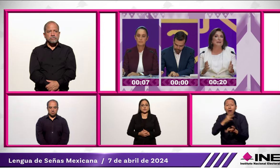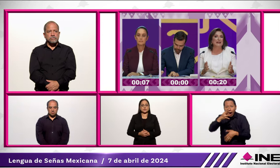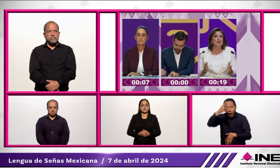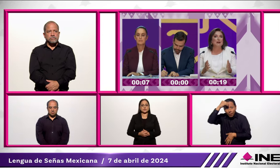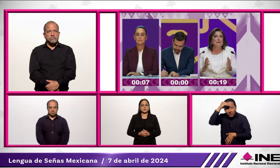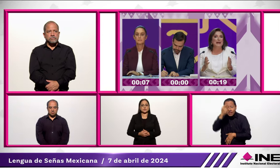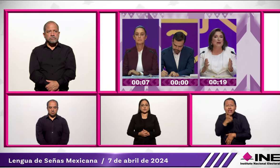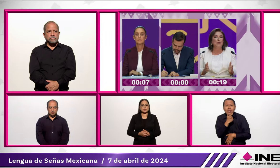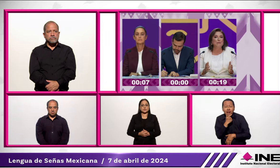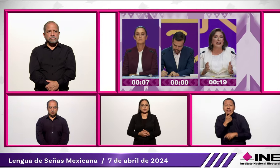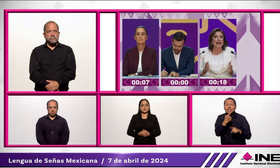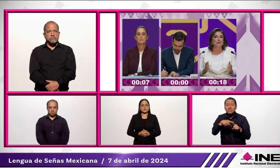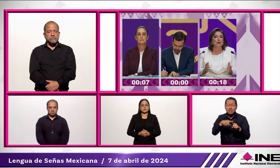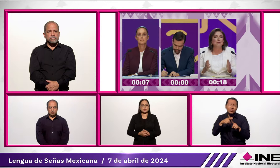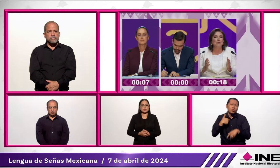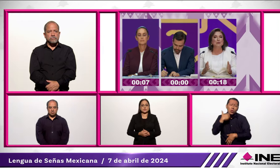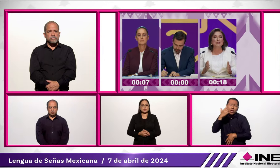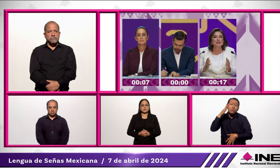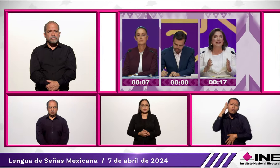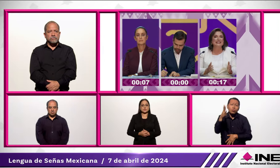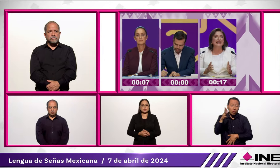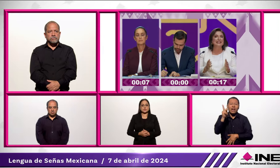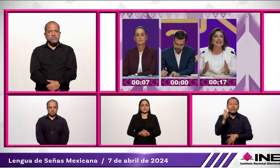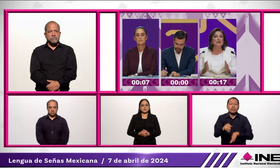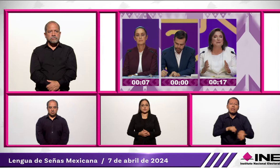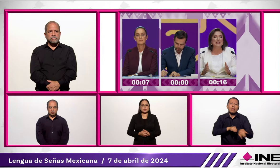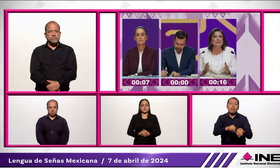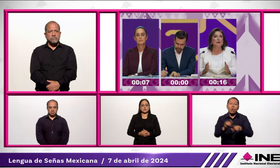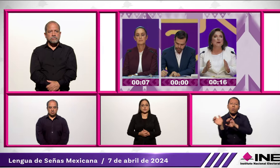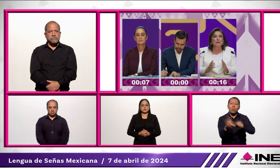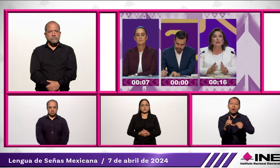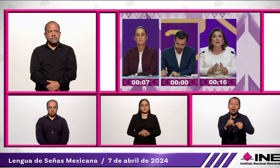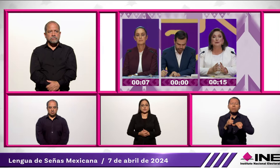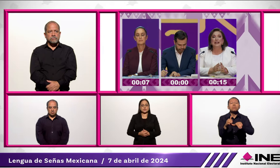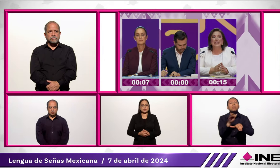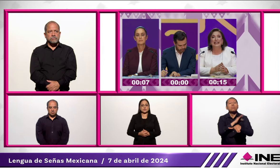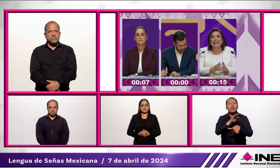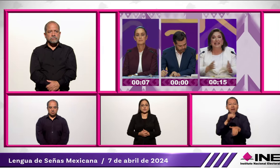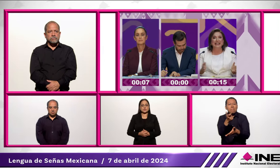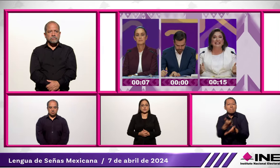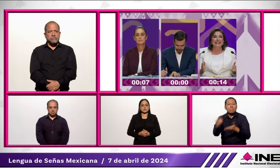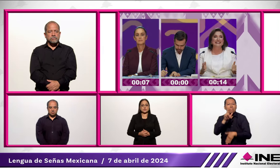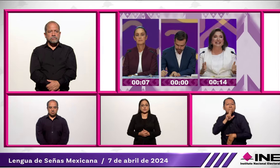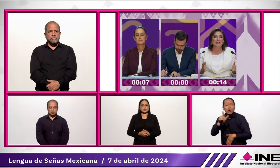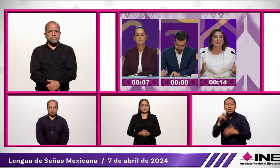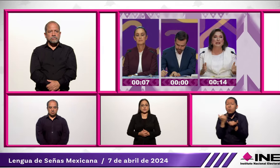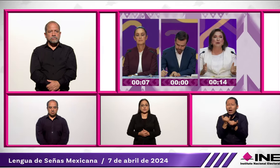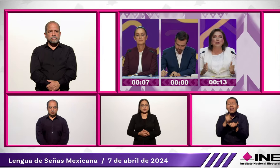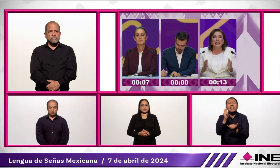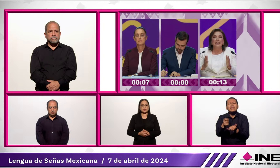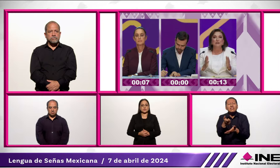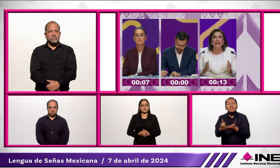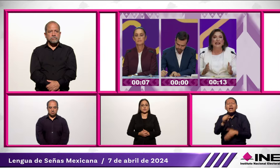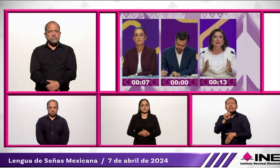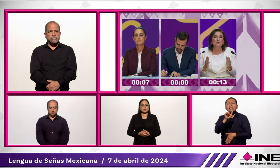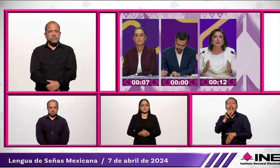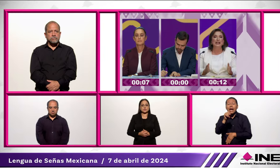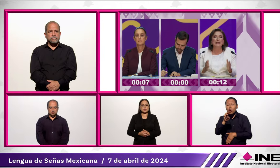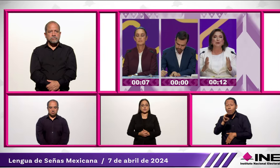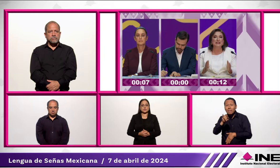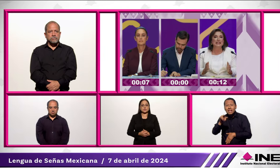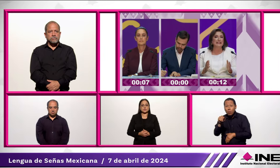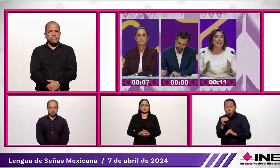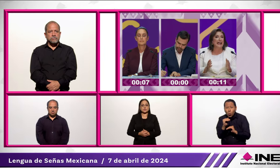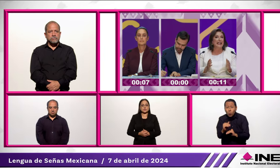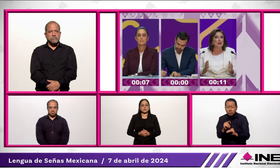mejores empleos, mejor pagado. Por supuesto que sí el salario mínimo, pero a mí me gustaría que nadie ganara el salario mínimo, que los mexicanos